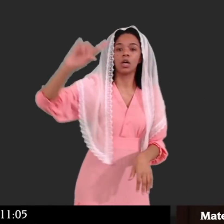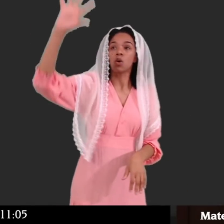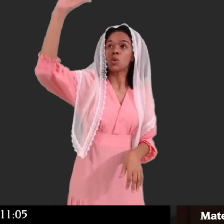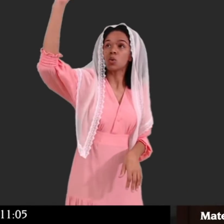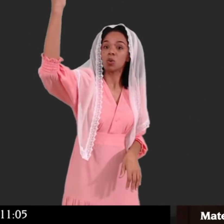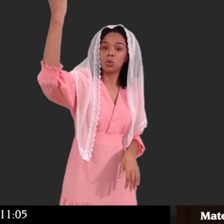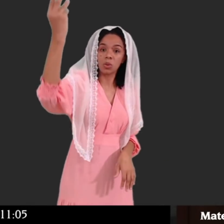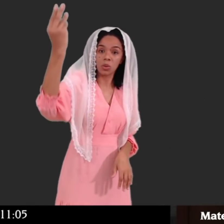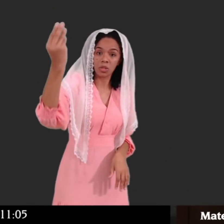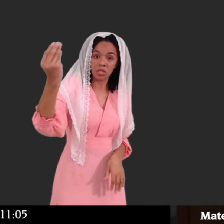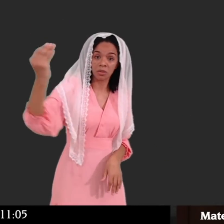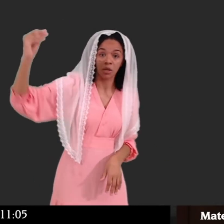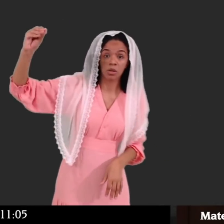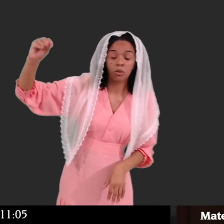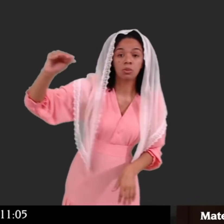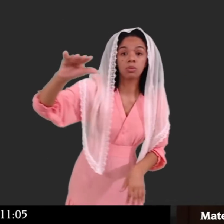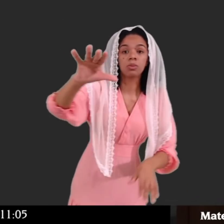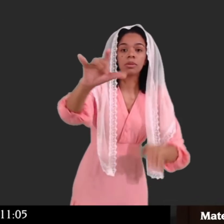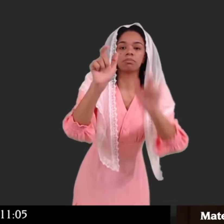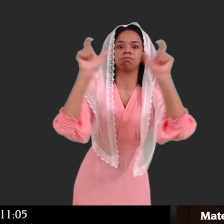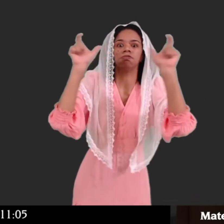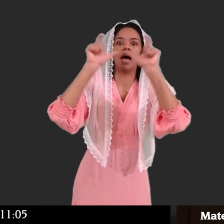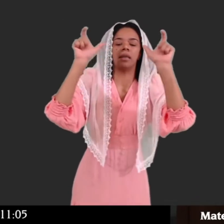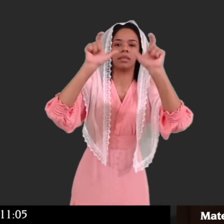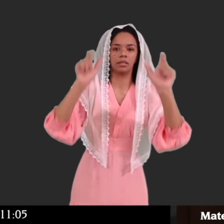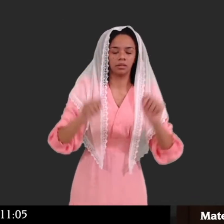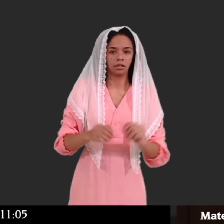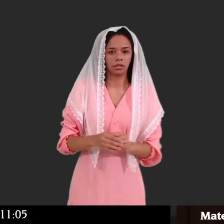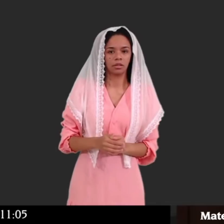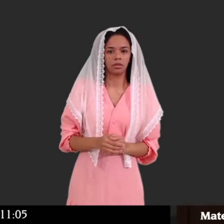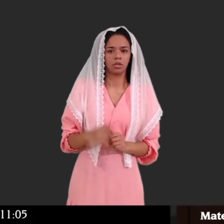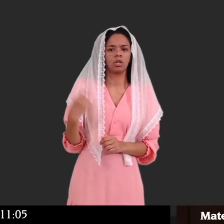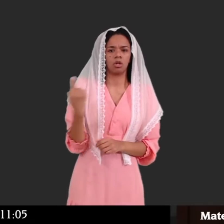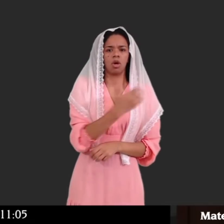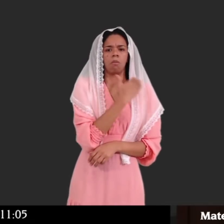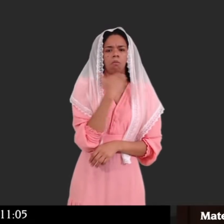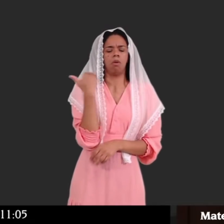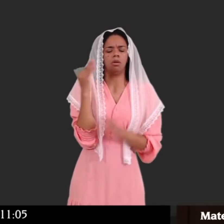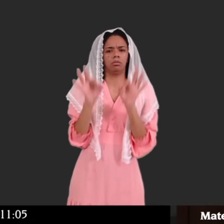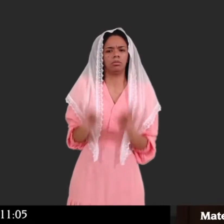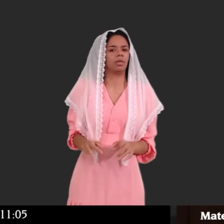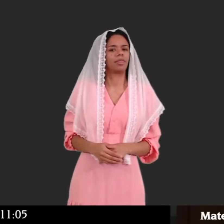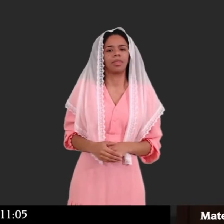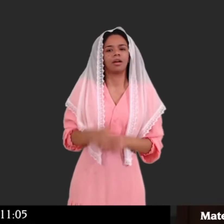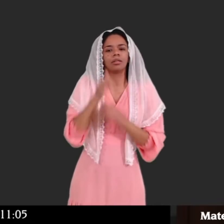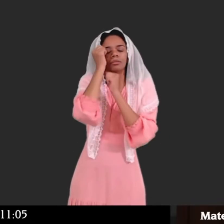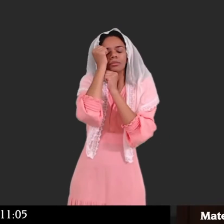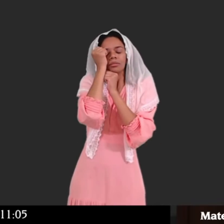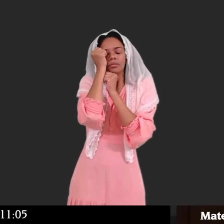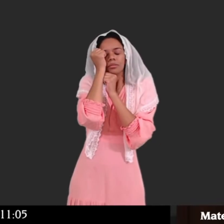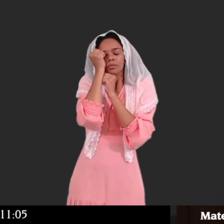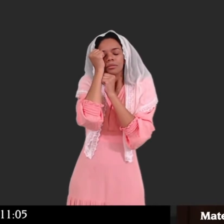morte. Quem tem o Espírito Santo não dorme o sono da morte, irmãos. E ele fala sobre a parábola do